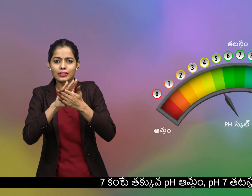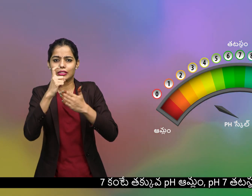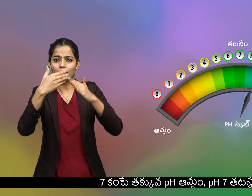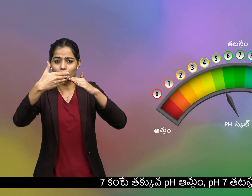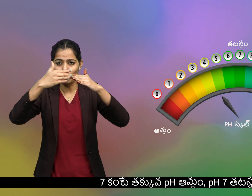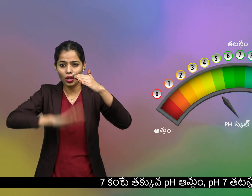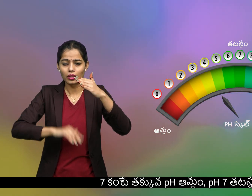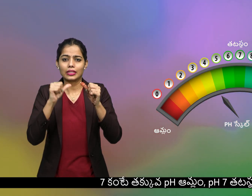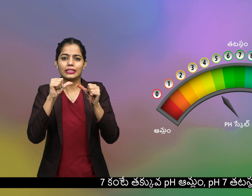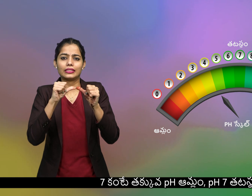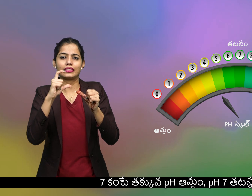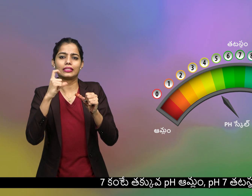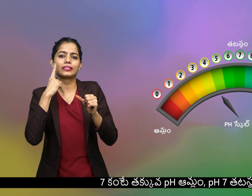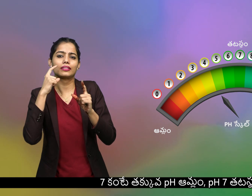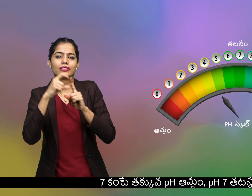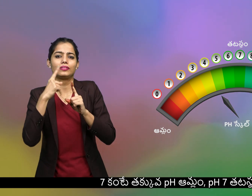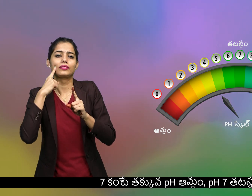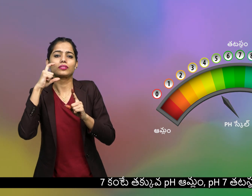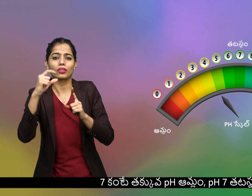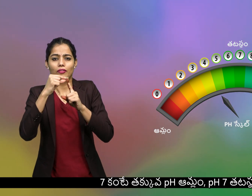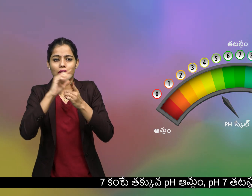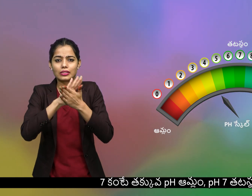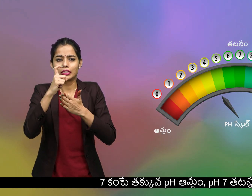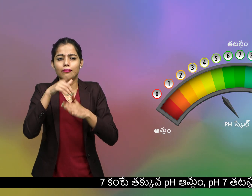ఆమ్లం, pH 7 తటస్థం.